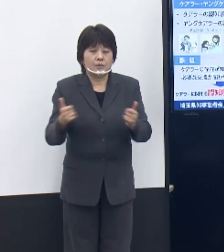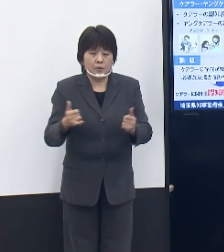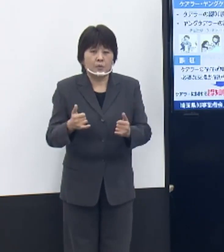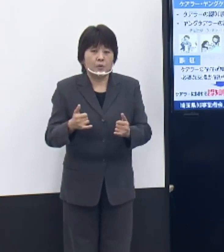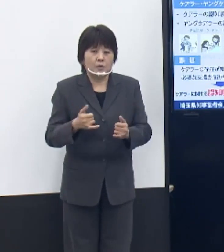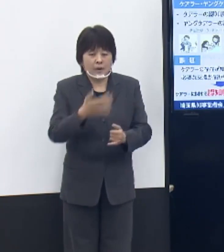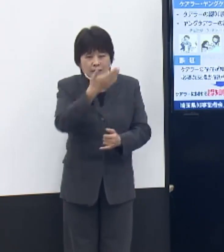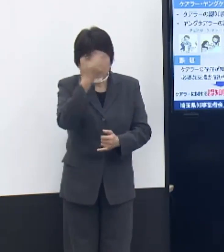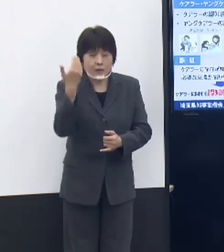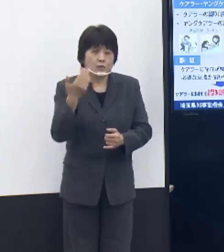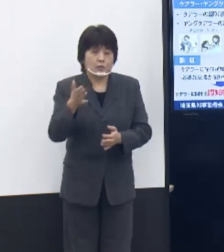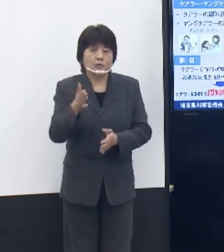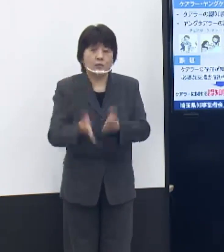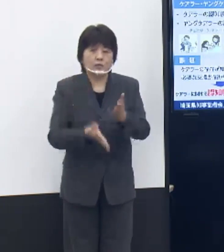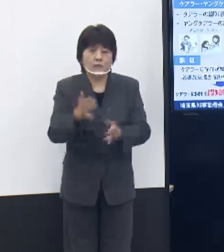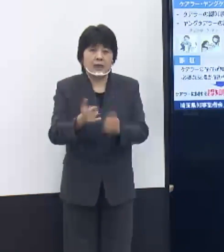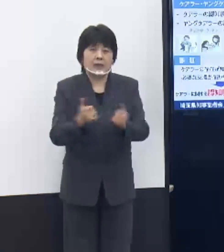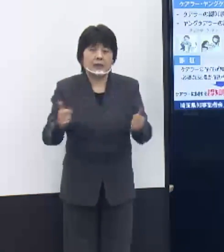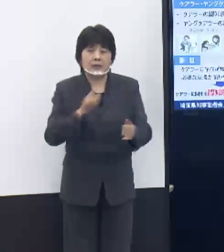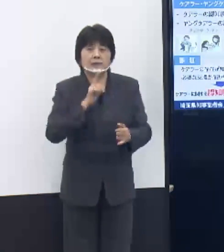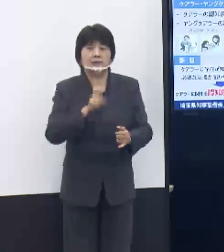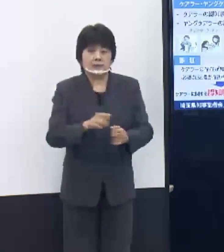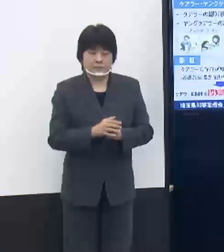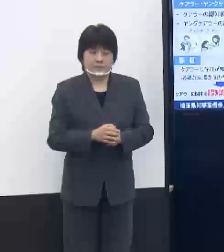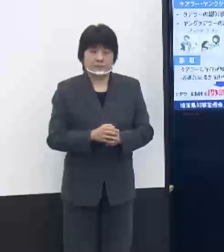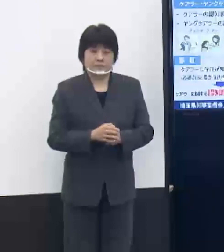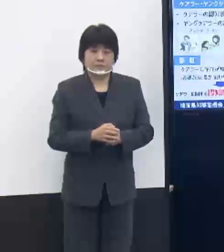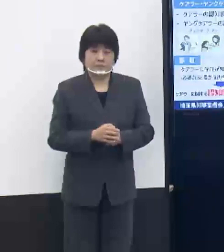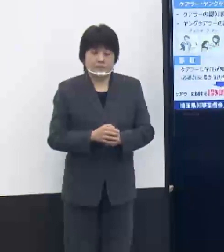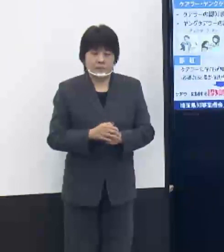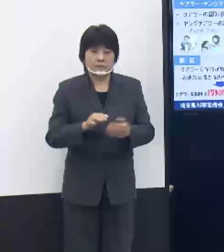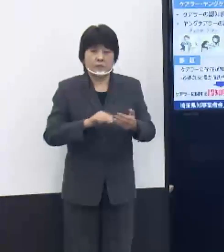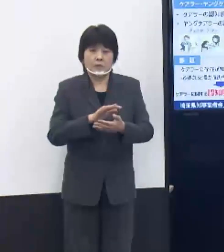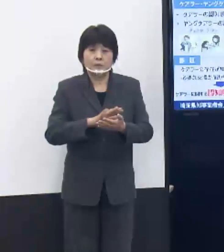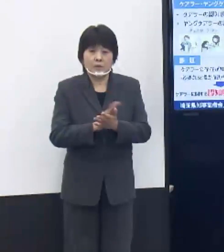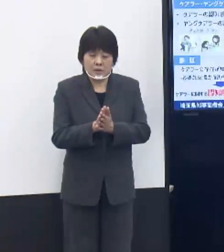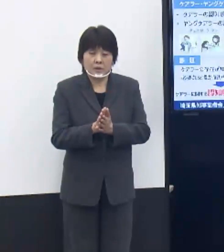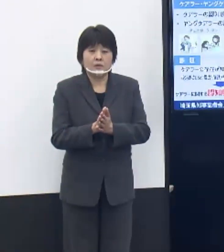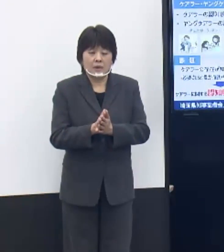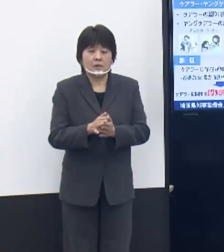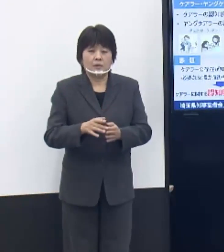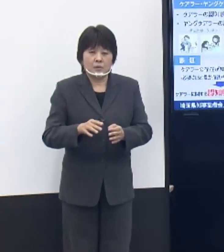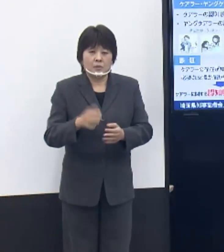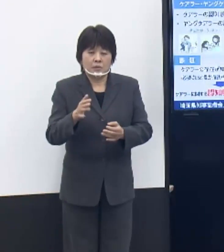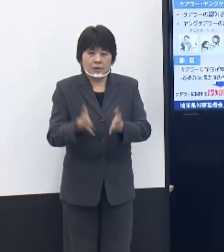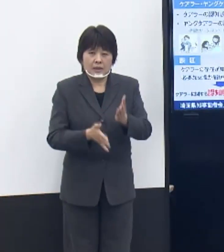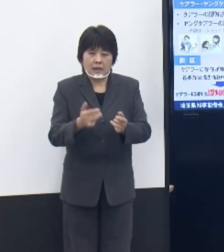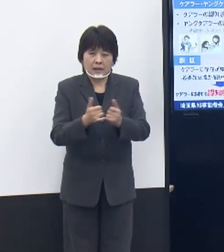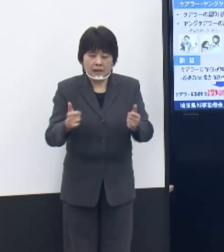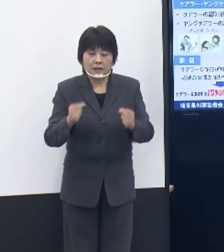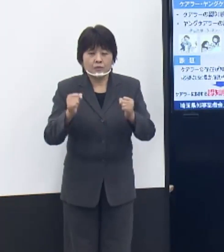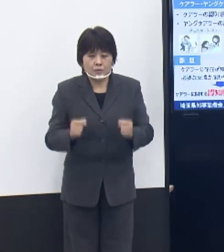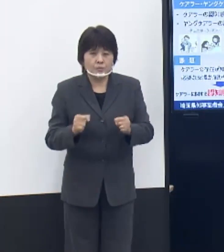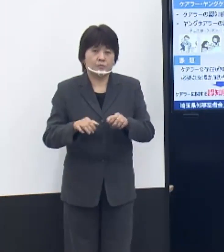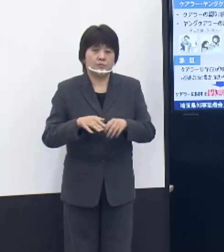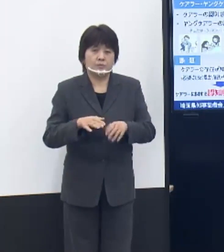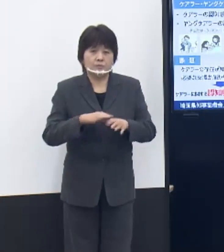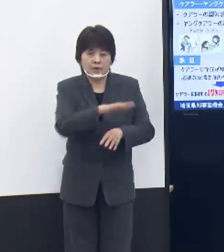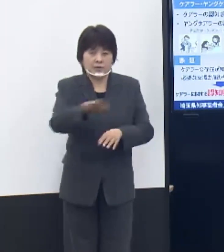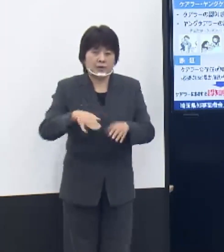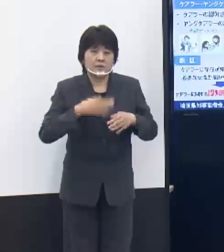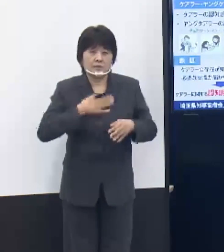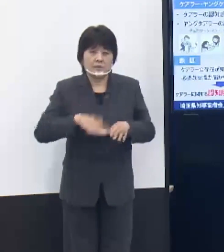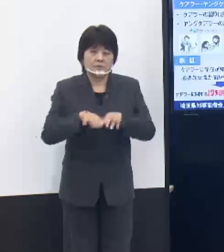に言っています。県ではケアラー、ヤングケアラーに関する認知度を図るため、令和2年10